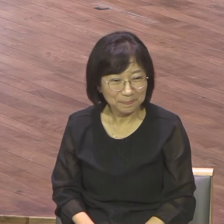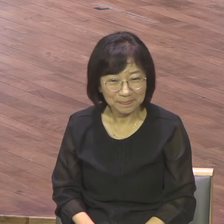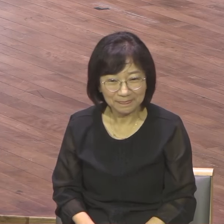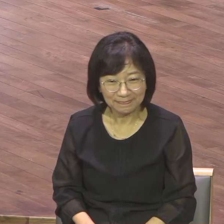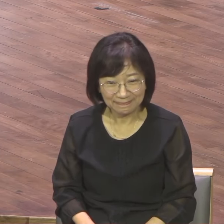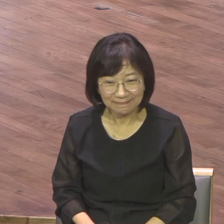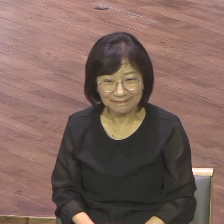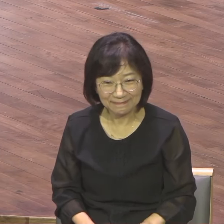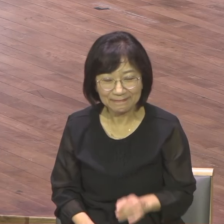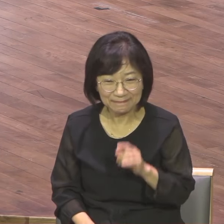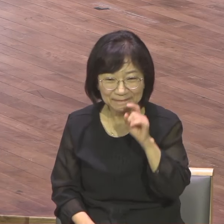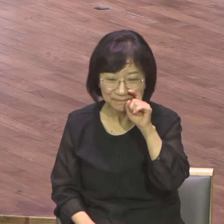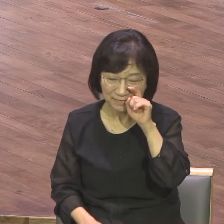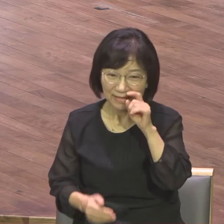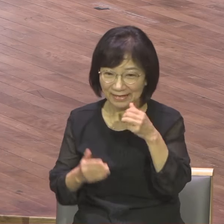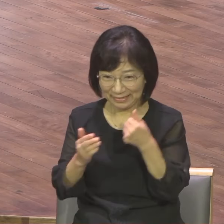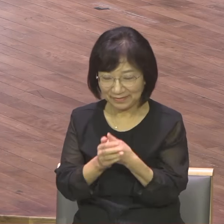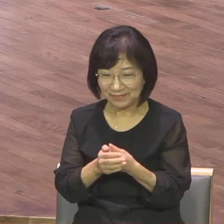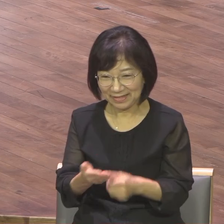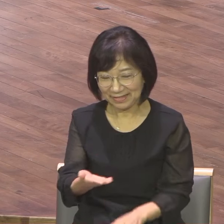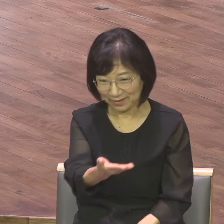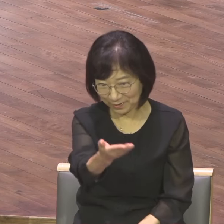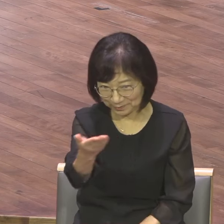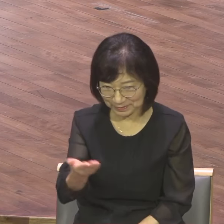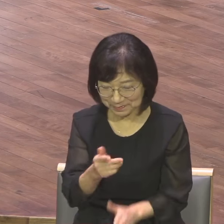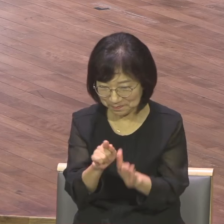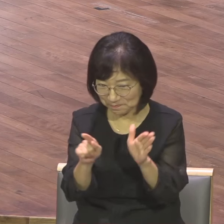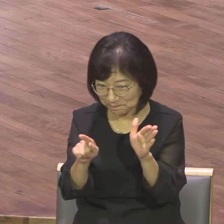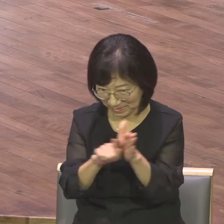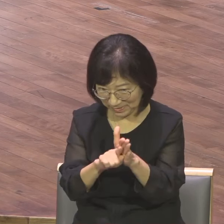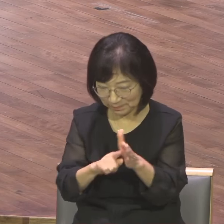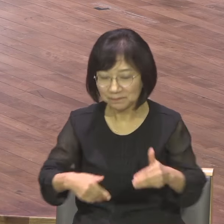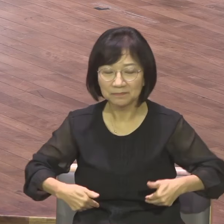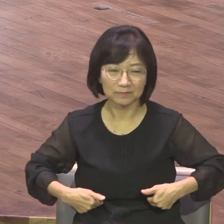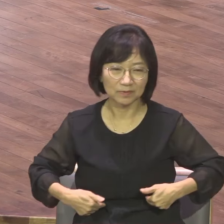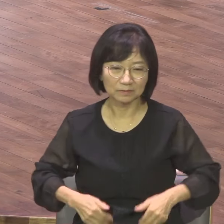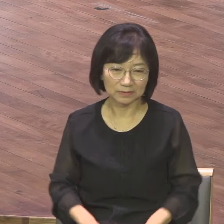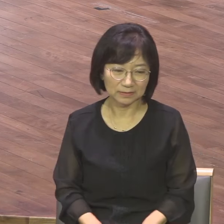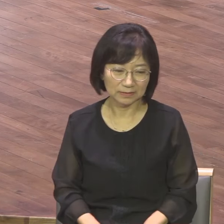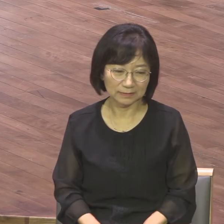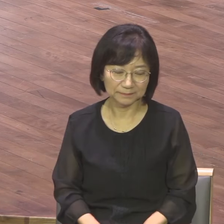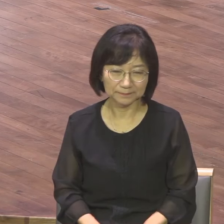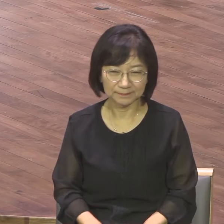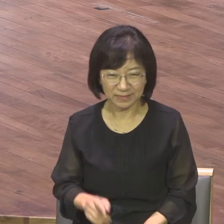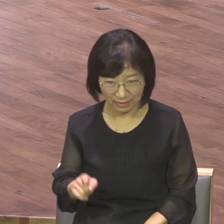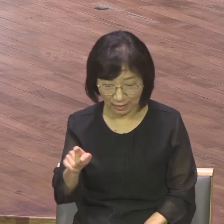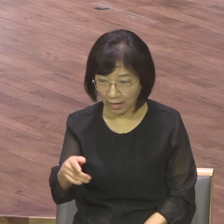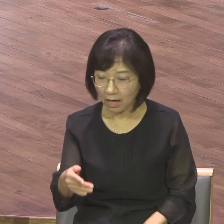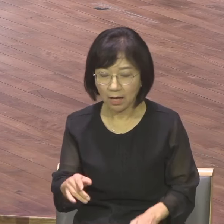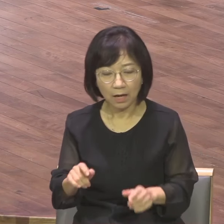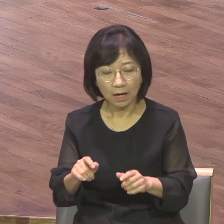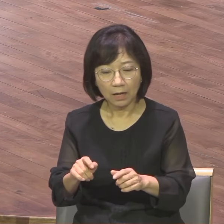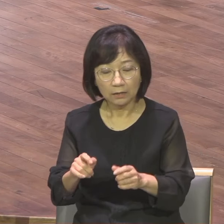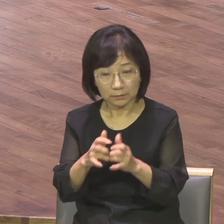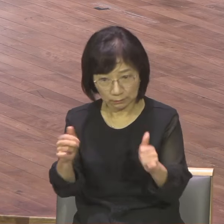전능자를 믿음으로 하시라고요. 누구는 뭐 계산할 줄 모릅니까? 누구는 판단할 줄 몰라요?